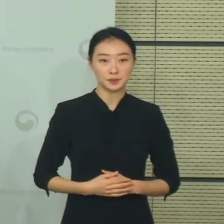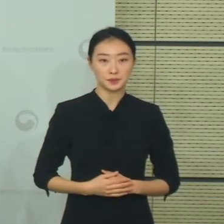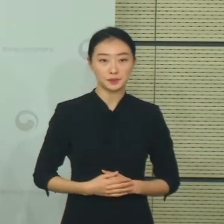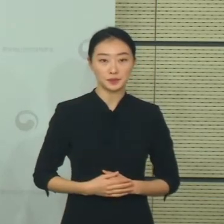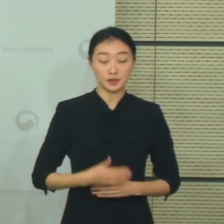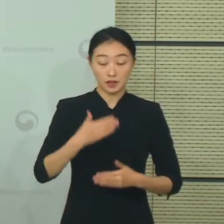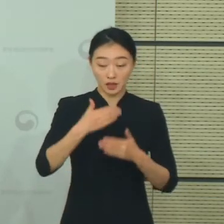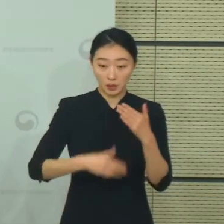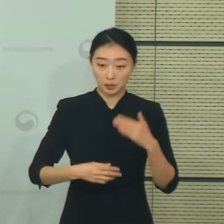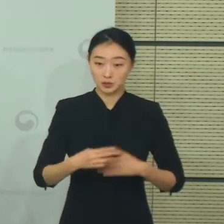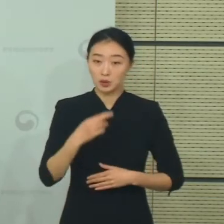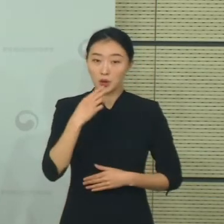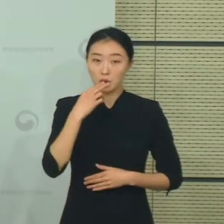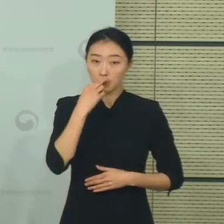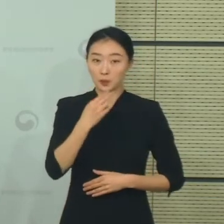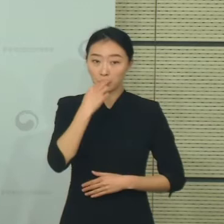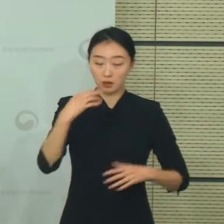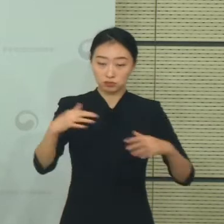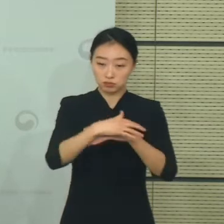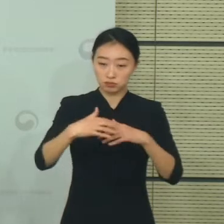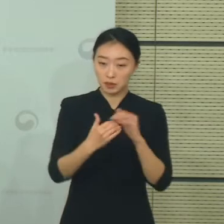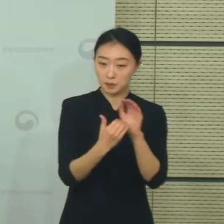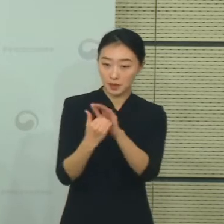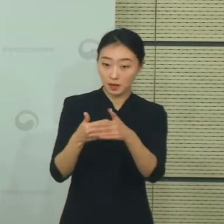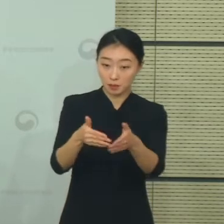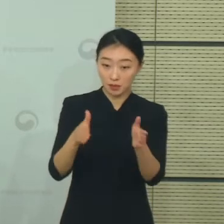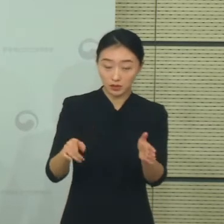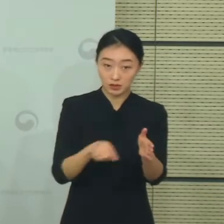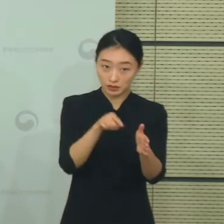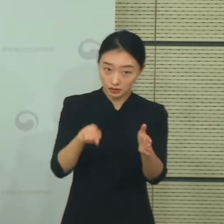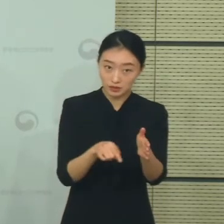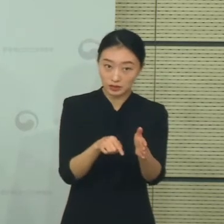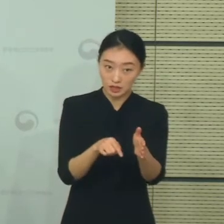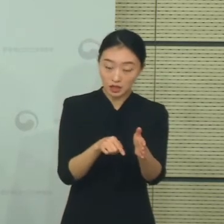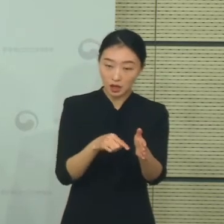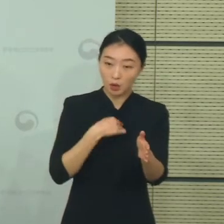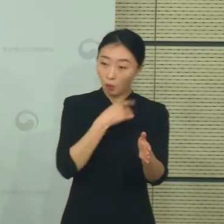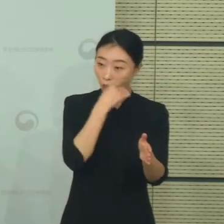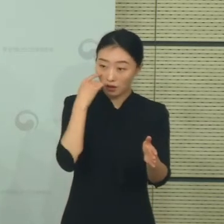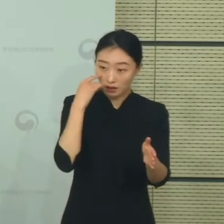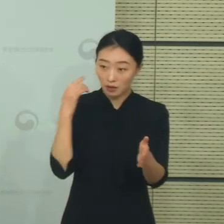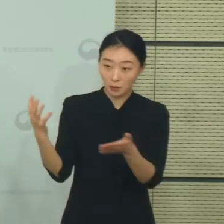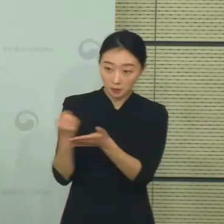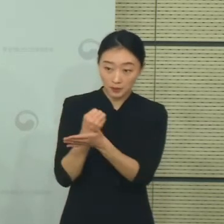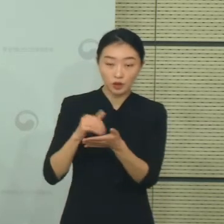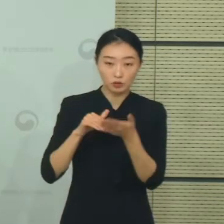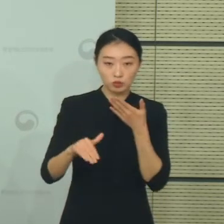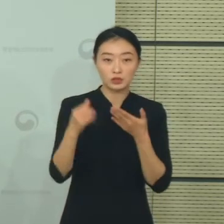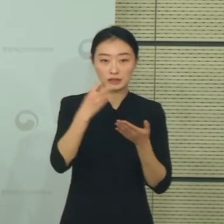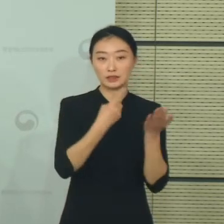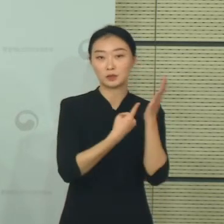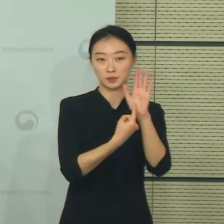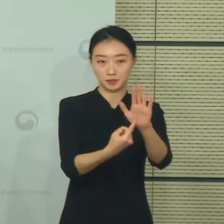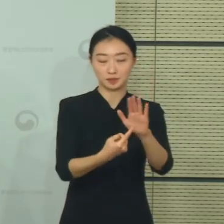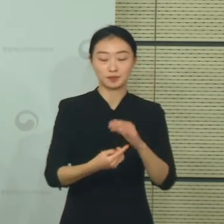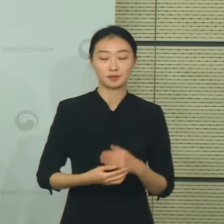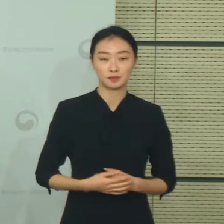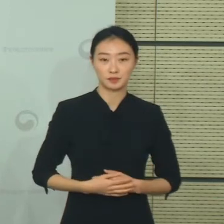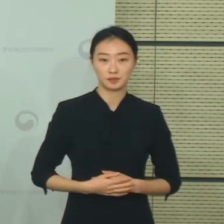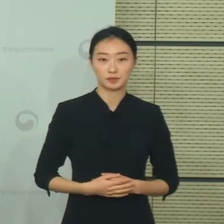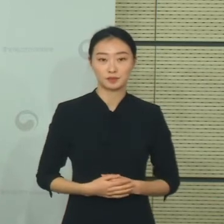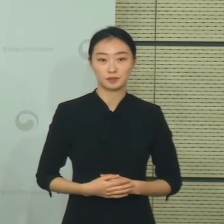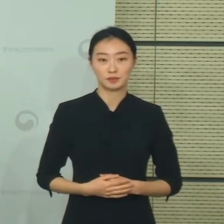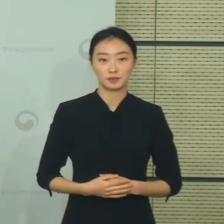나머지 음압병실 여부와 관련되어서는 차후에 자세하게 파악되는 대로 알려드리도록 하겠습니다.